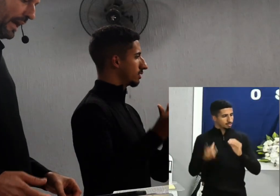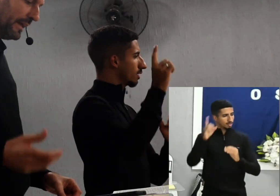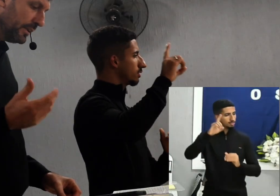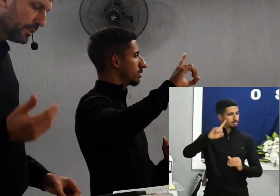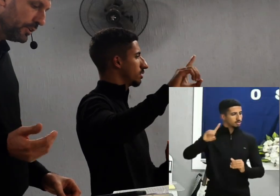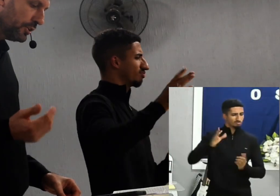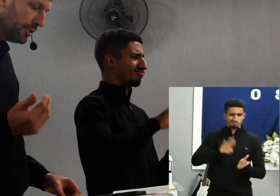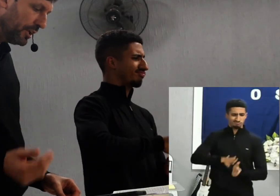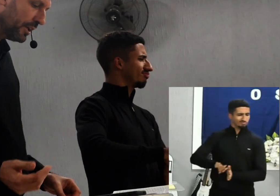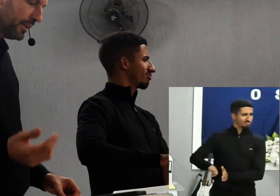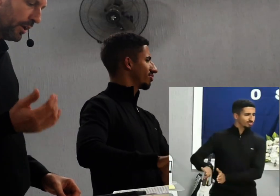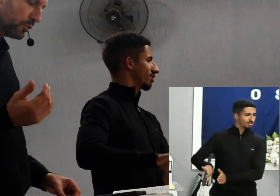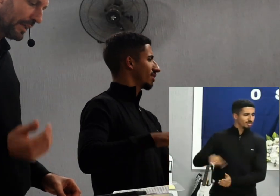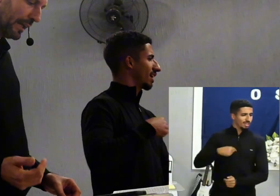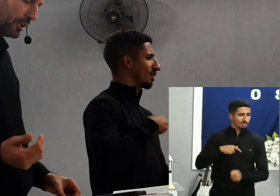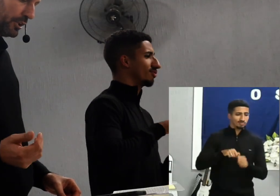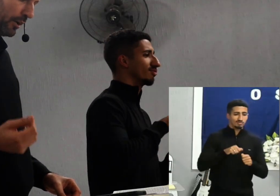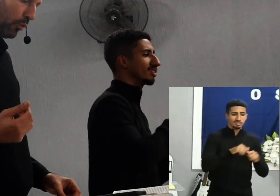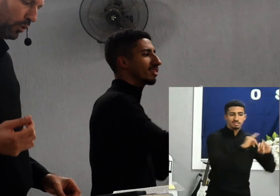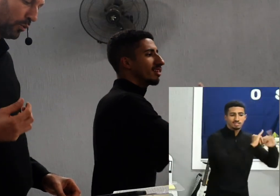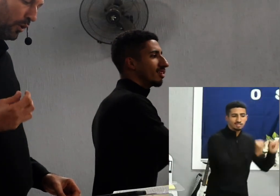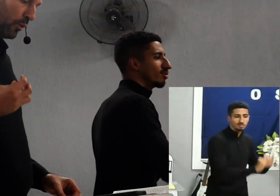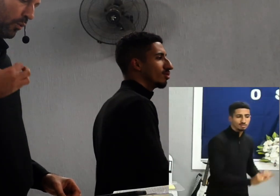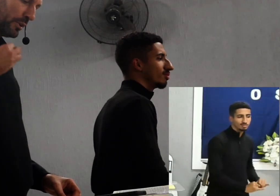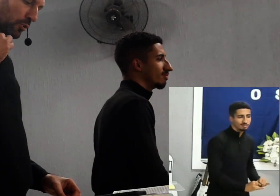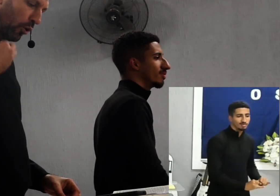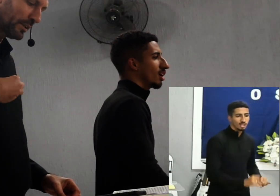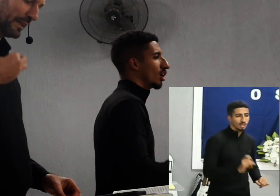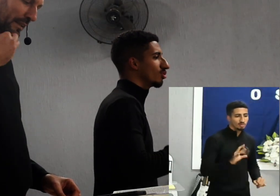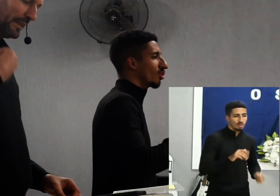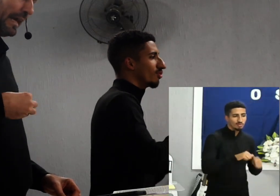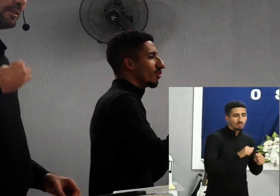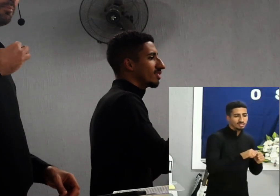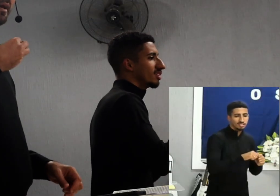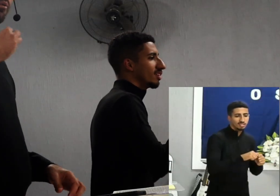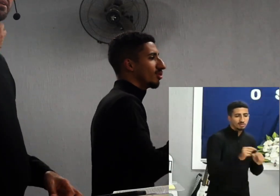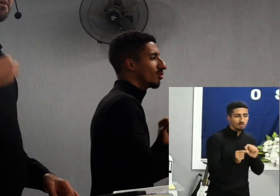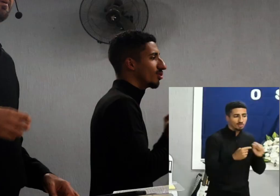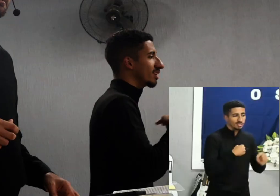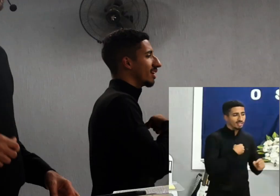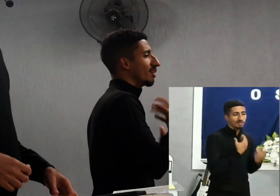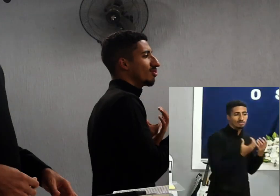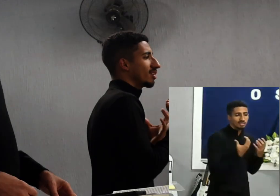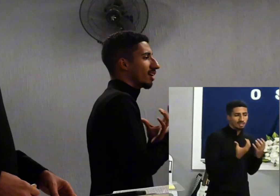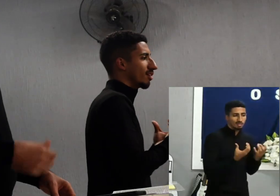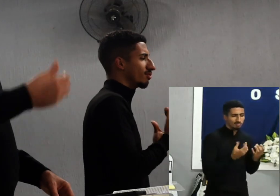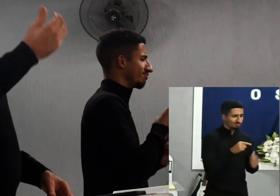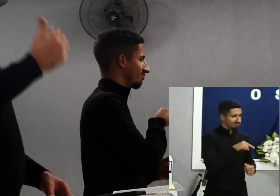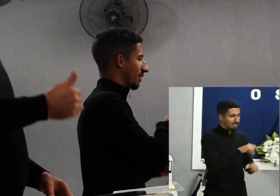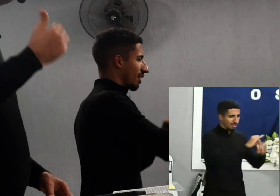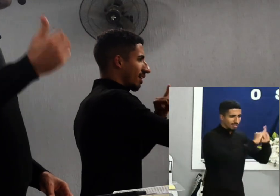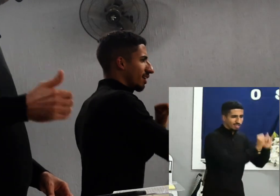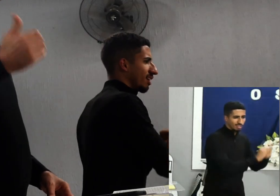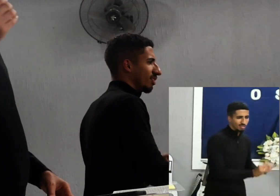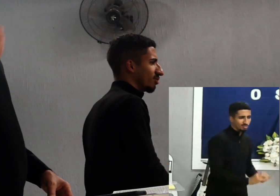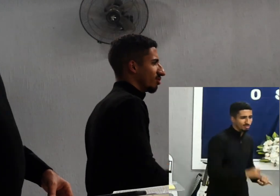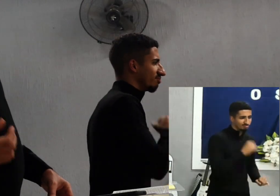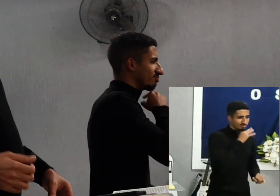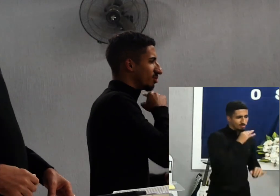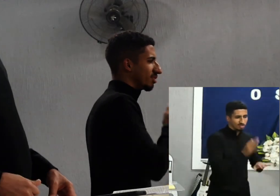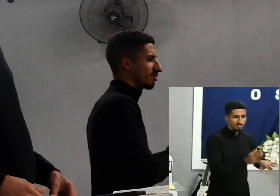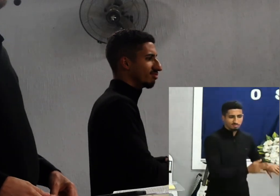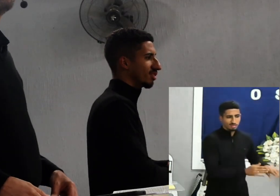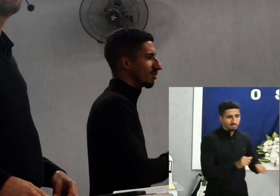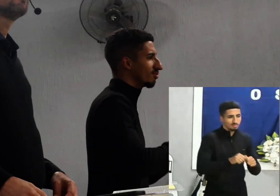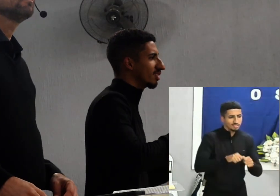Idolatria é insistir que Deus haja de acordo com as nossas ideias pré-concebidas sobre como as coisas devem